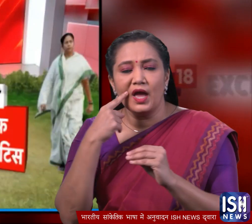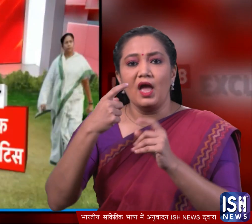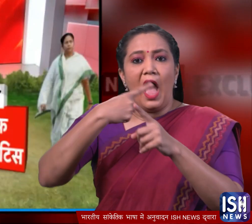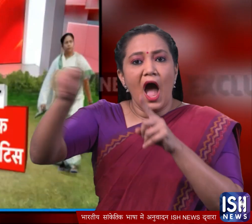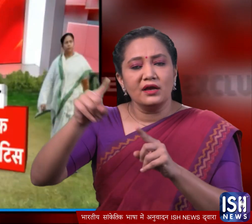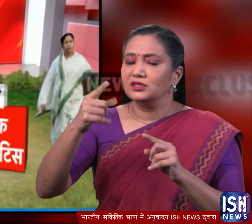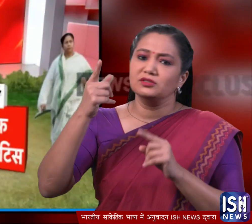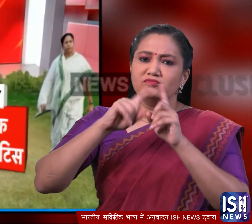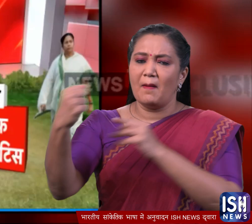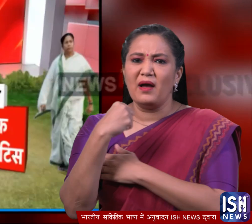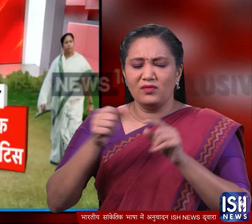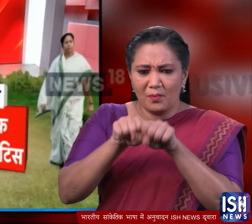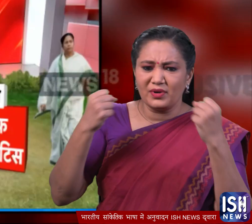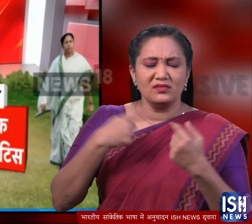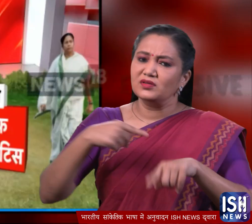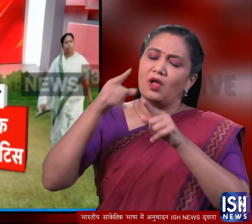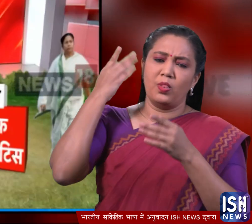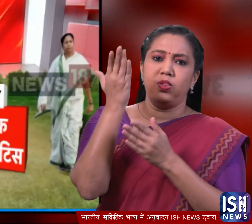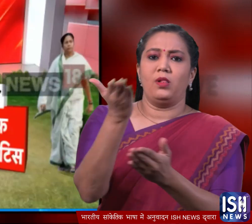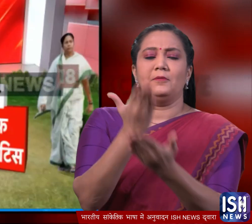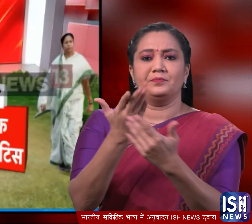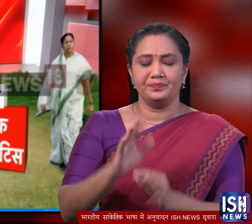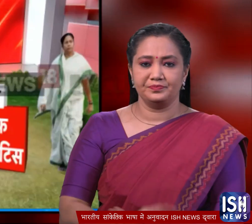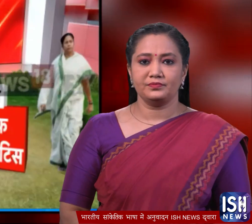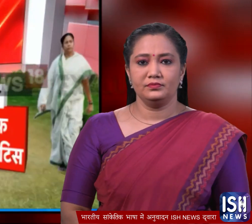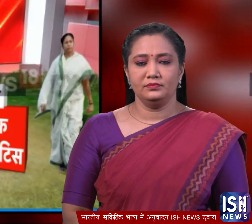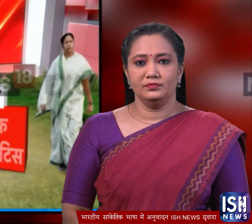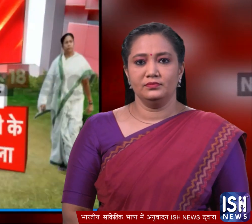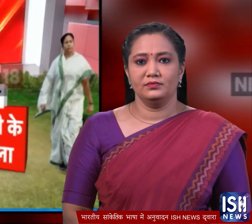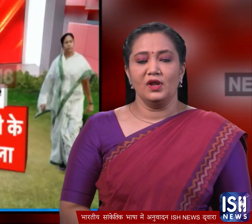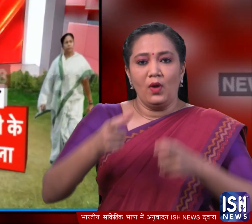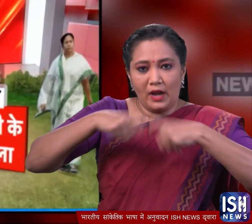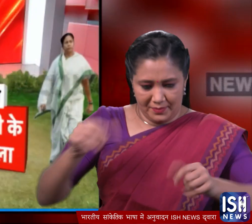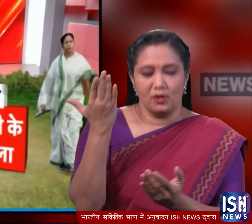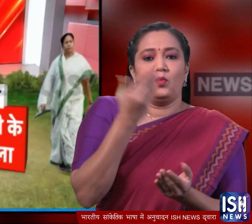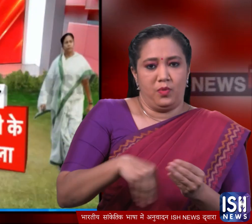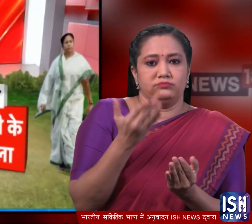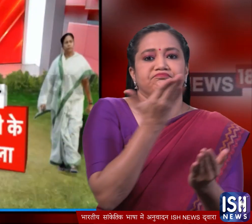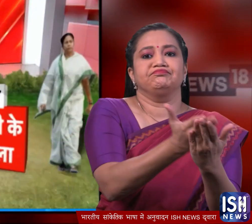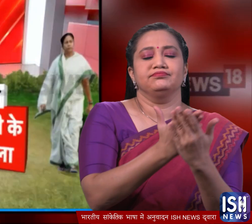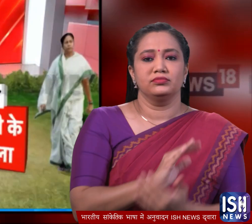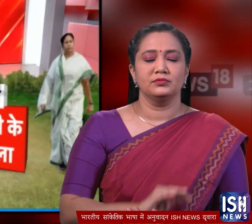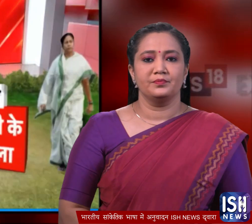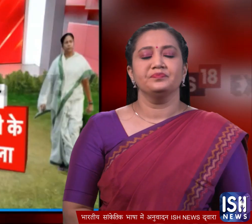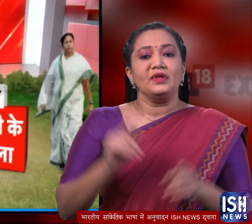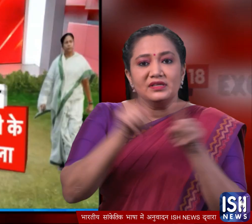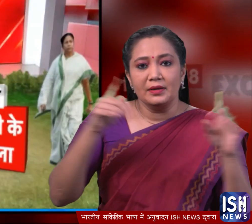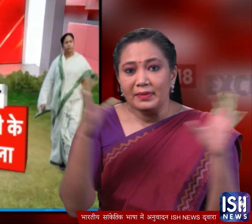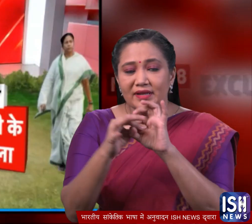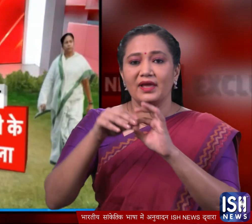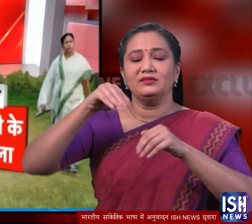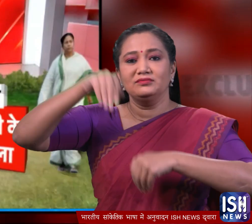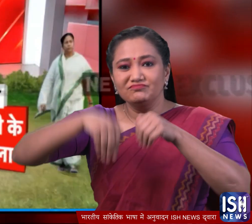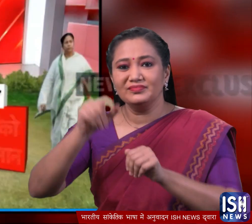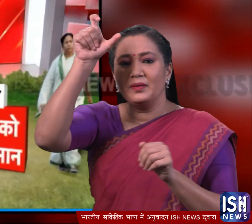CBI के खिलाफ विशेषाधिकार हनन का नोटिस दे दिया, जिसे अब विशेषाधिकार कमेटी के सामने रखा जाएगा। और इस मामले